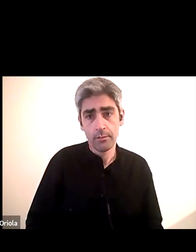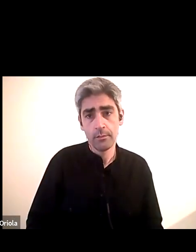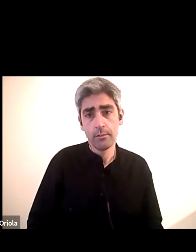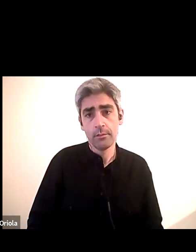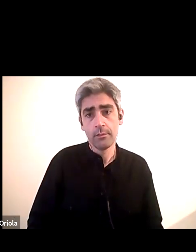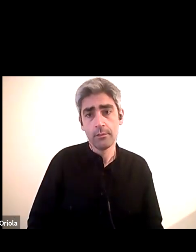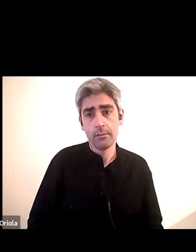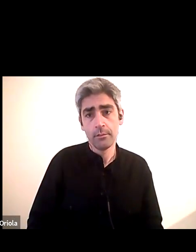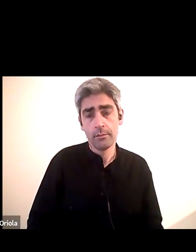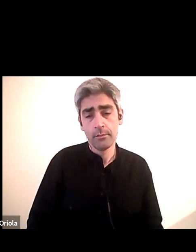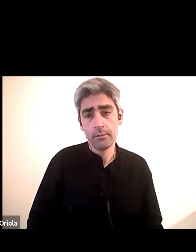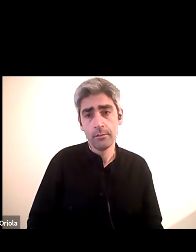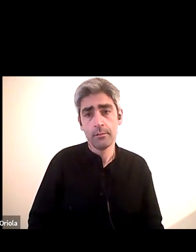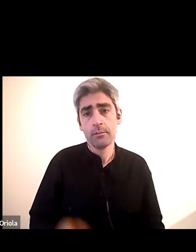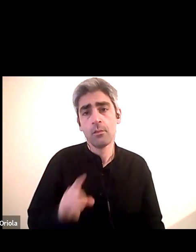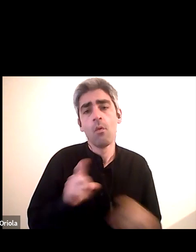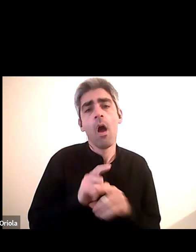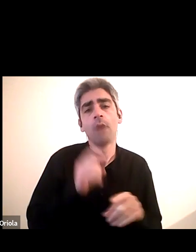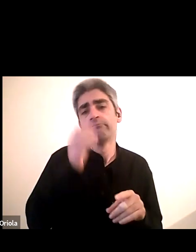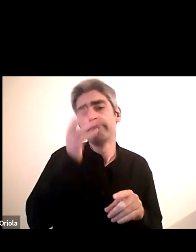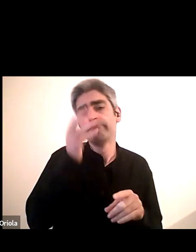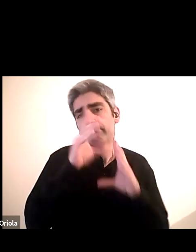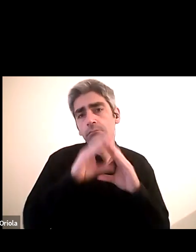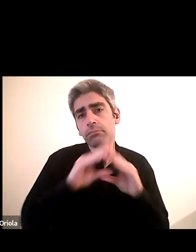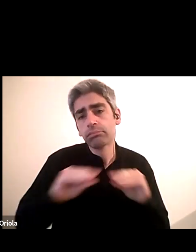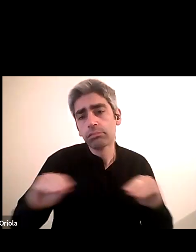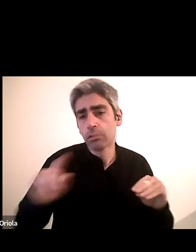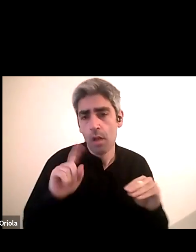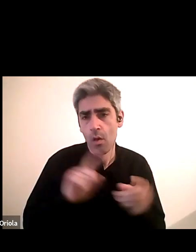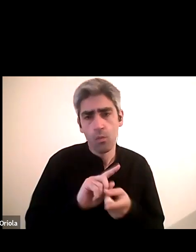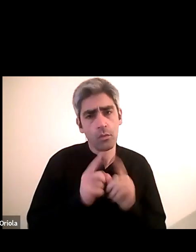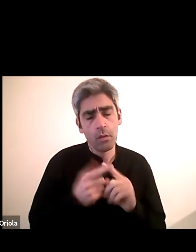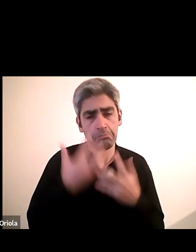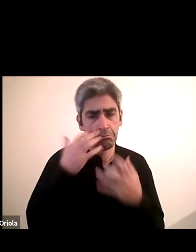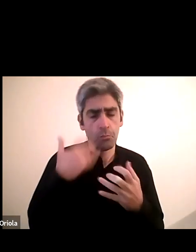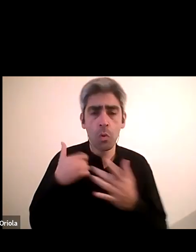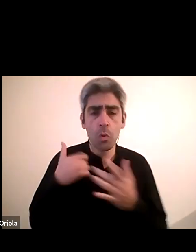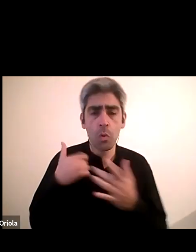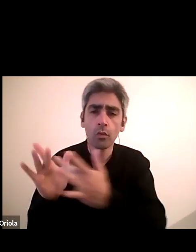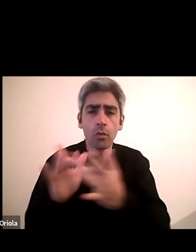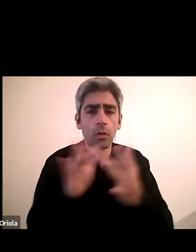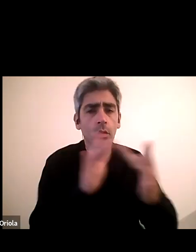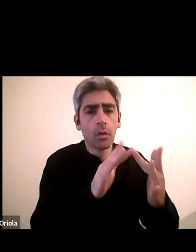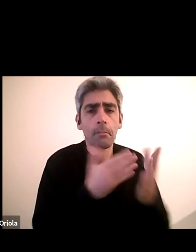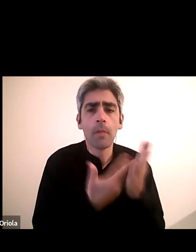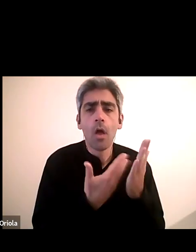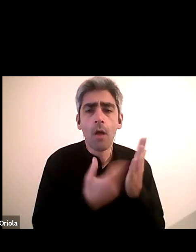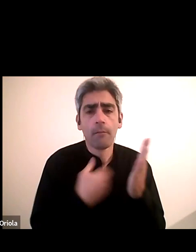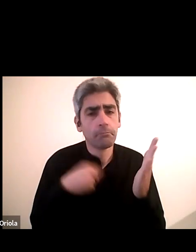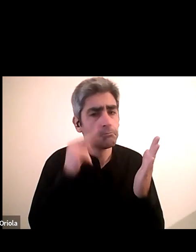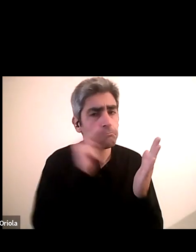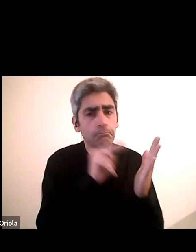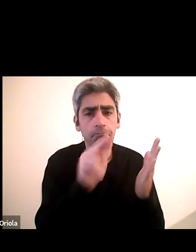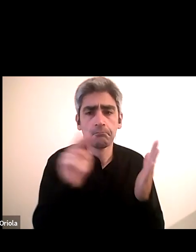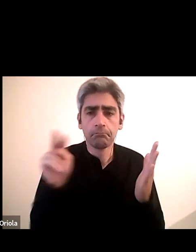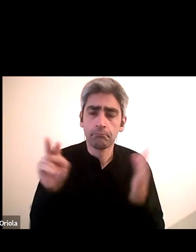não fosse esmorecendo. O que eu tenho vindo a constatar dos diferentes contactos que tenho tido, designadamente através